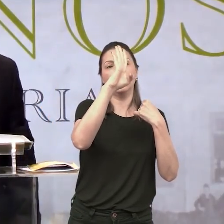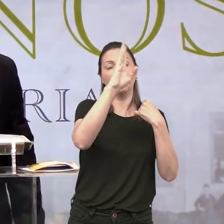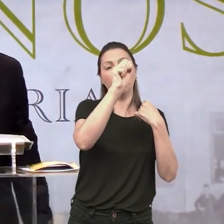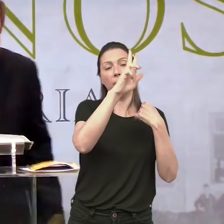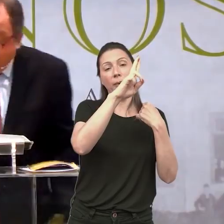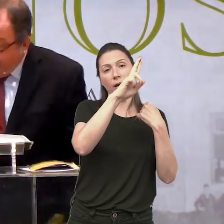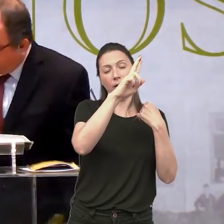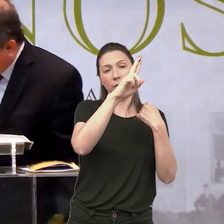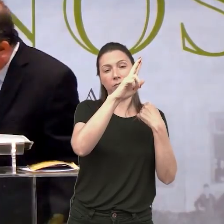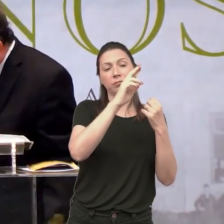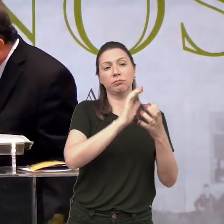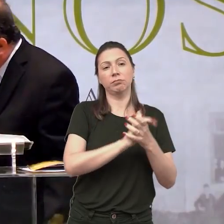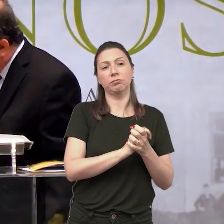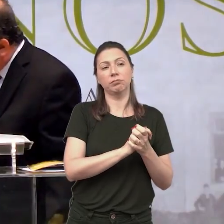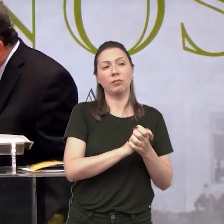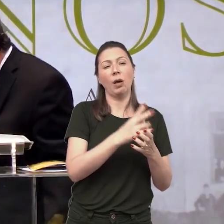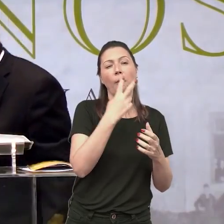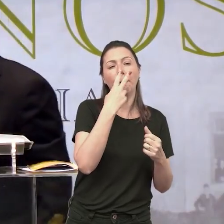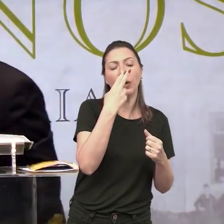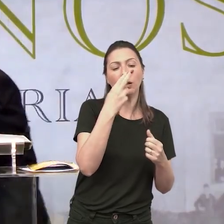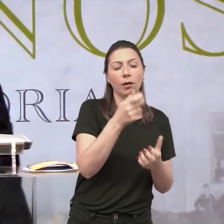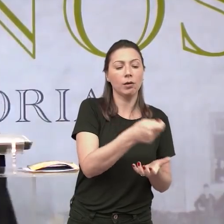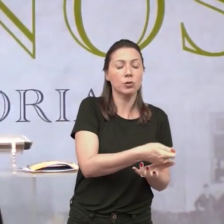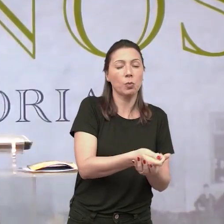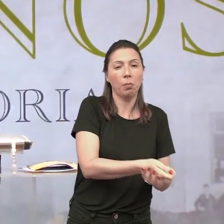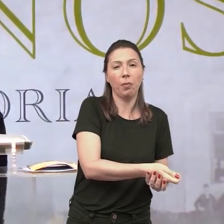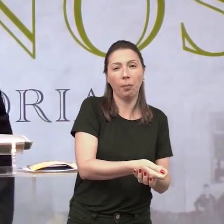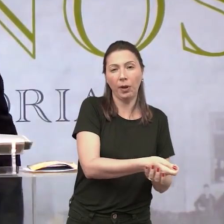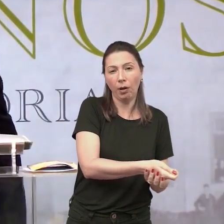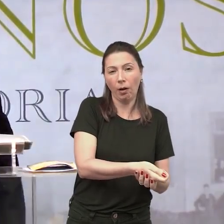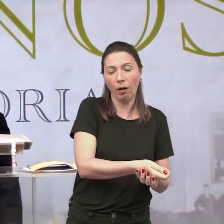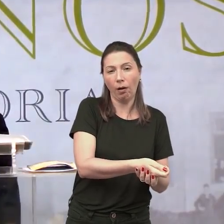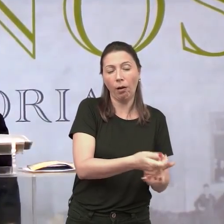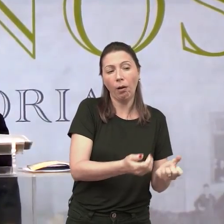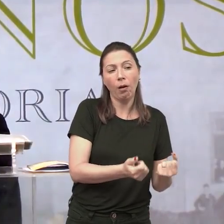É uma bengala, aquilo que dá um apoio parcial.